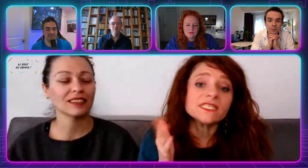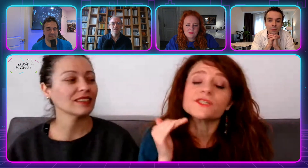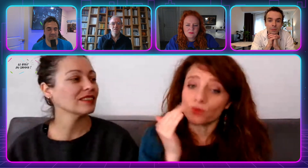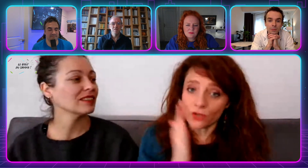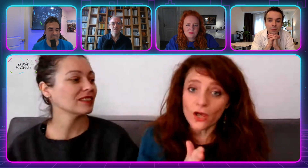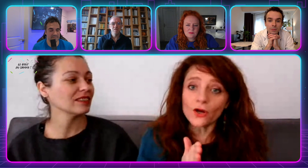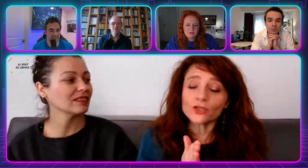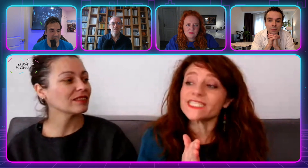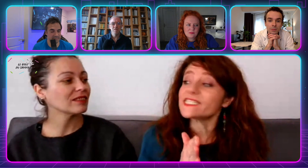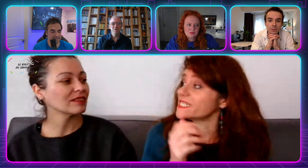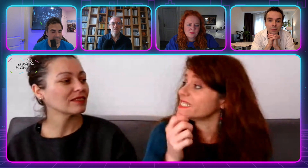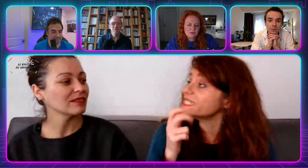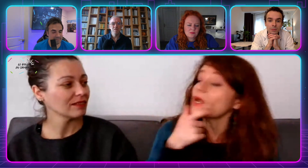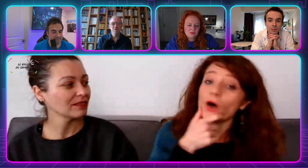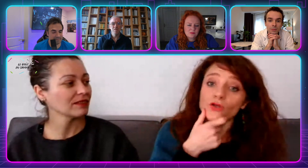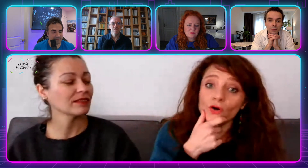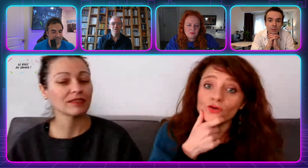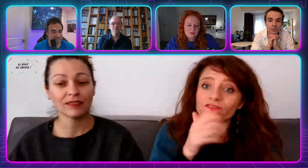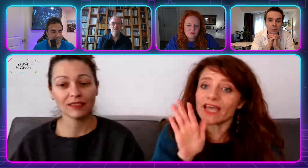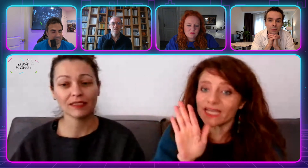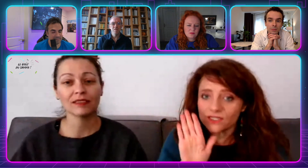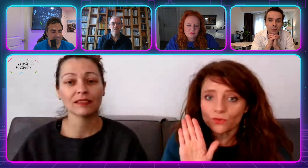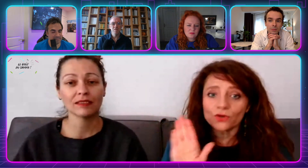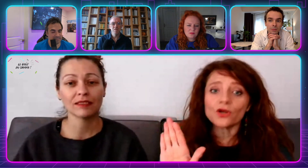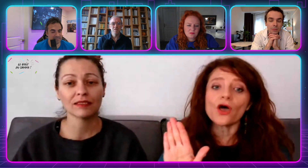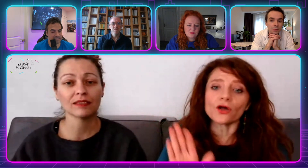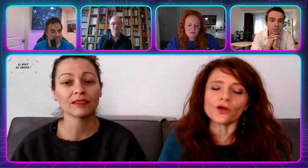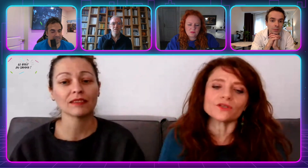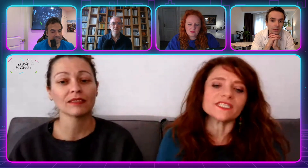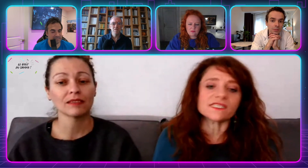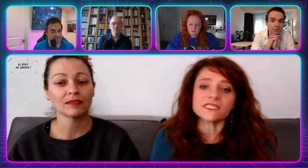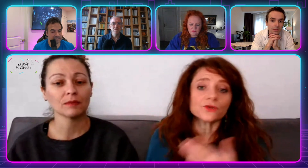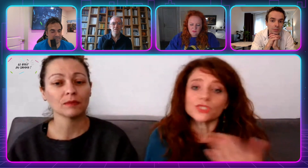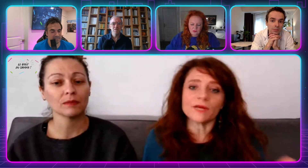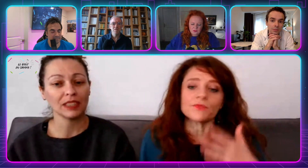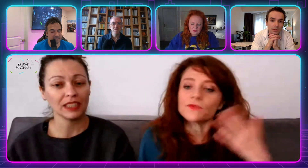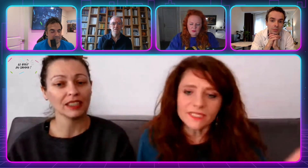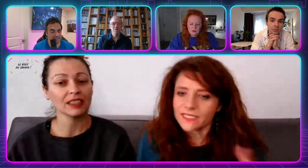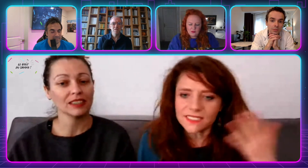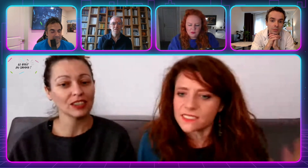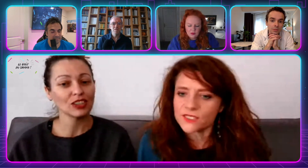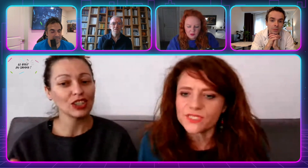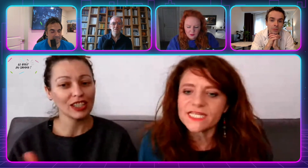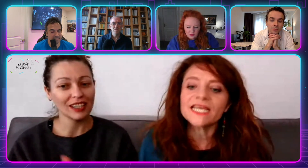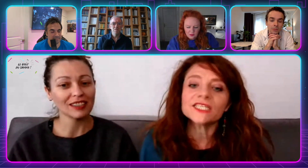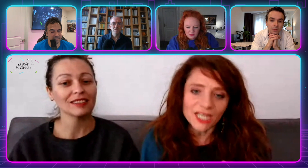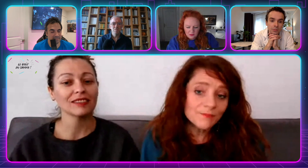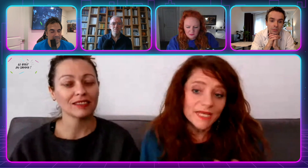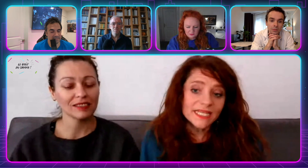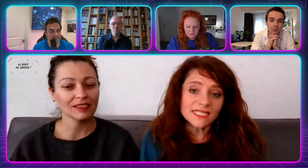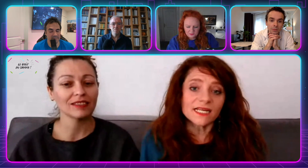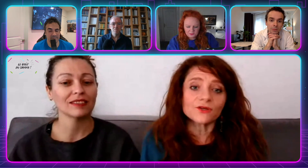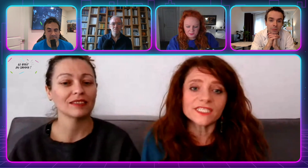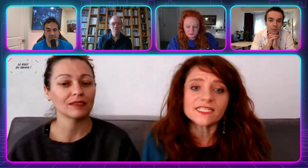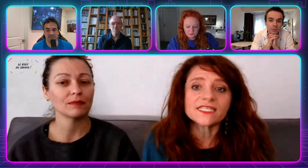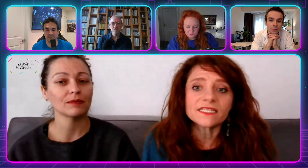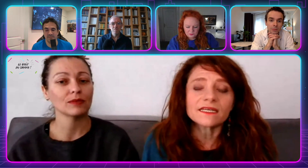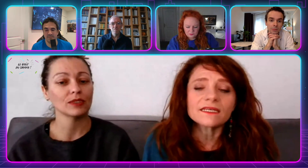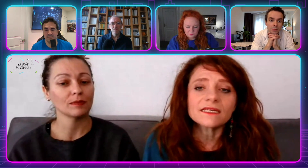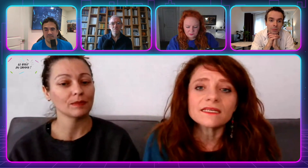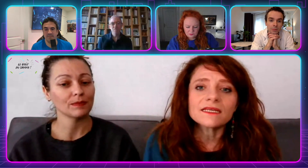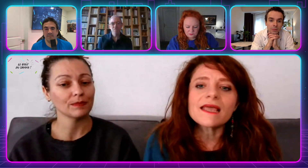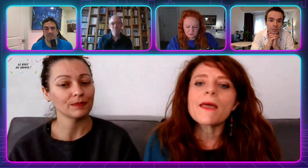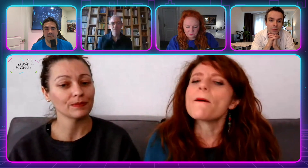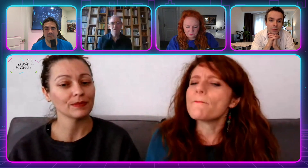Effectivement, aux États-Unis, ils ont leur langue des signes. En Angleterre, ils ont leur langue des signes. Au Japon, et ainsi de suite. Chaque pays a sa langue des